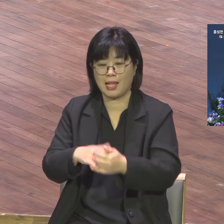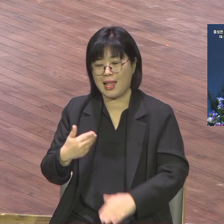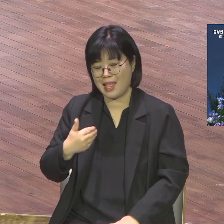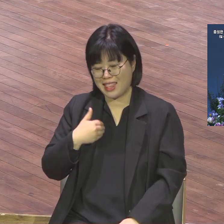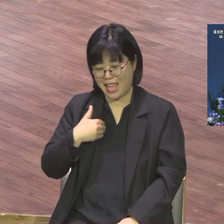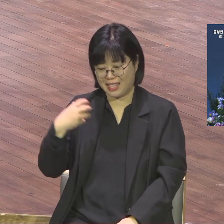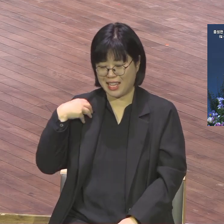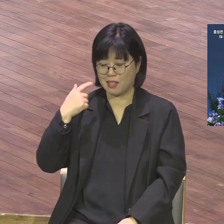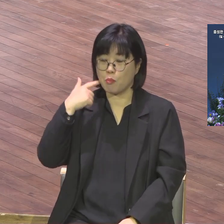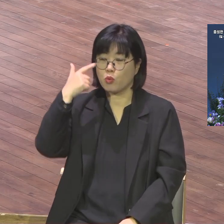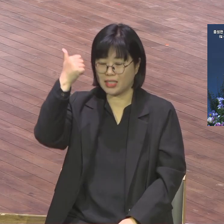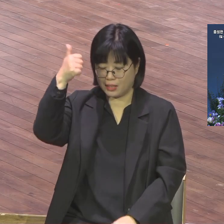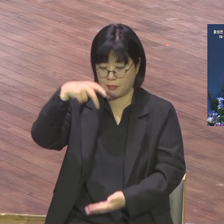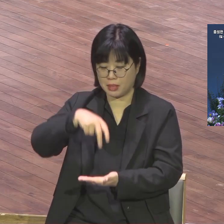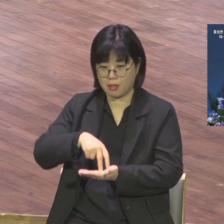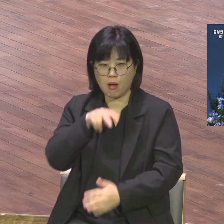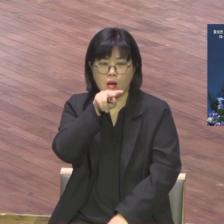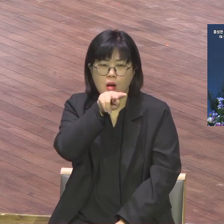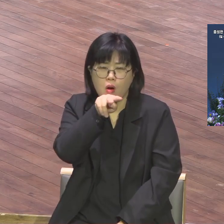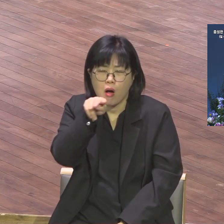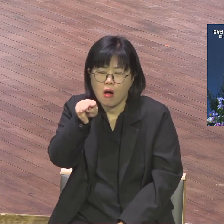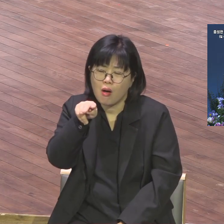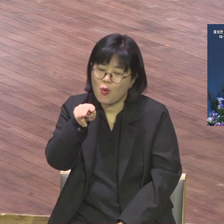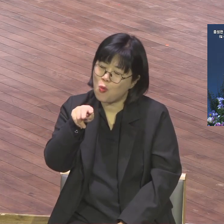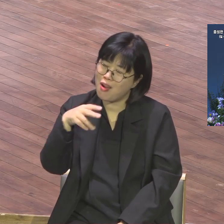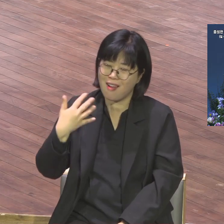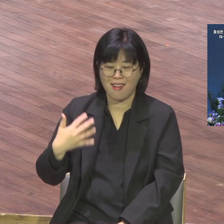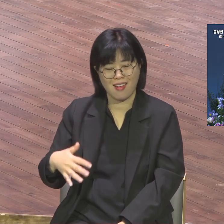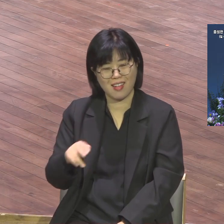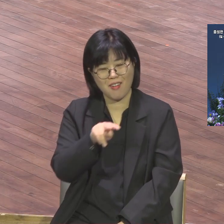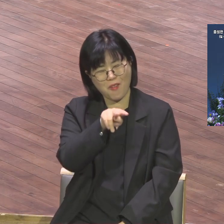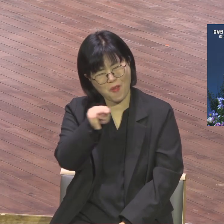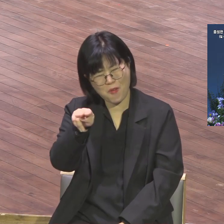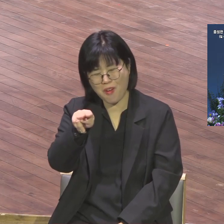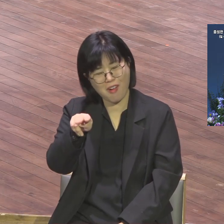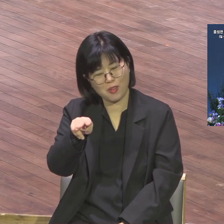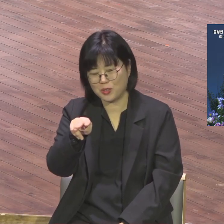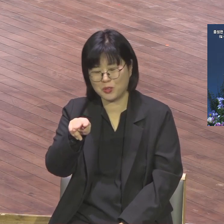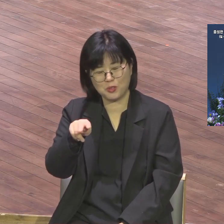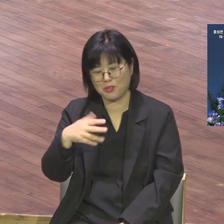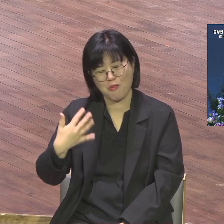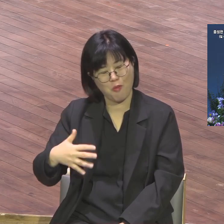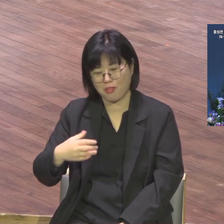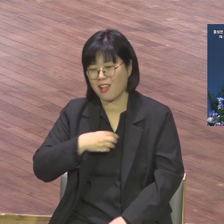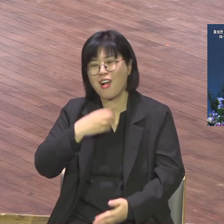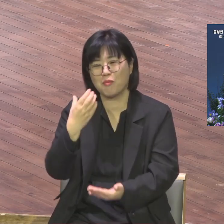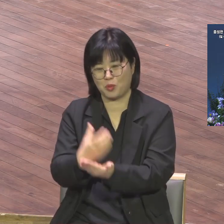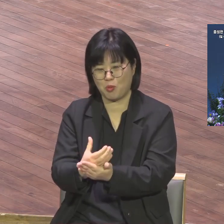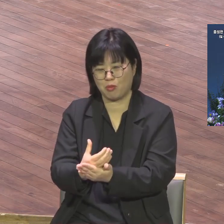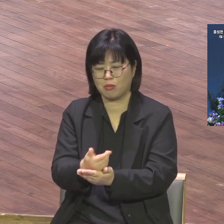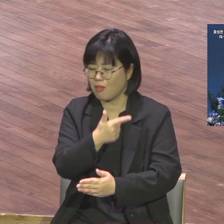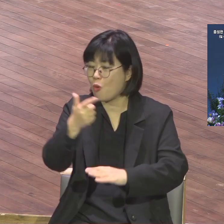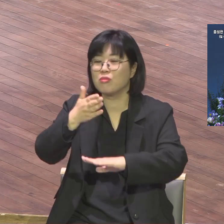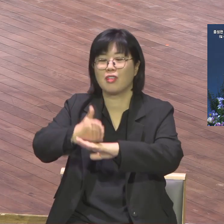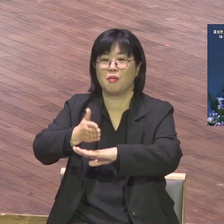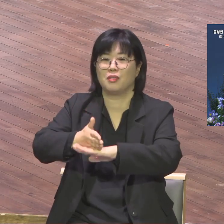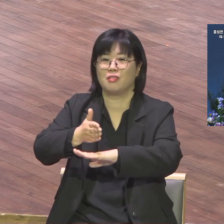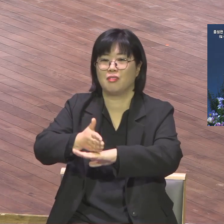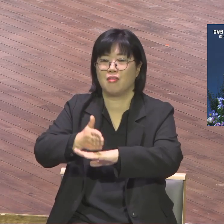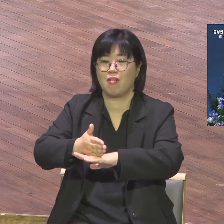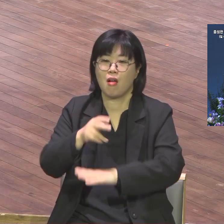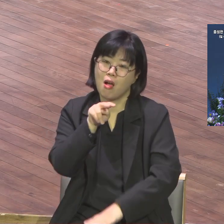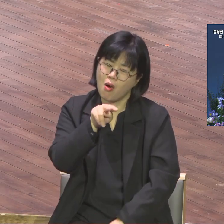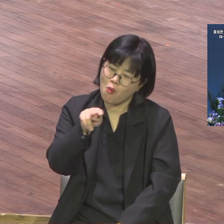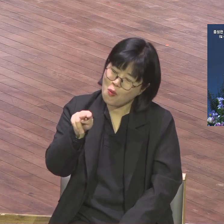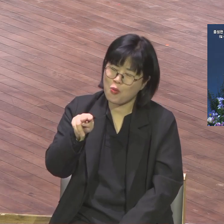없어요. 제가 더 이상 요즘은 우리 교역자들이나 우리 장로님들, 중직자들 더 바랄